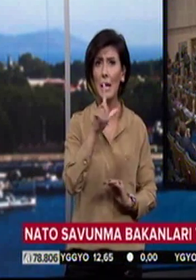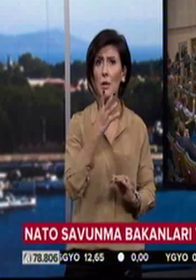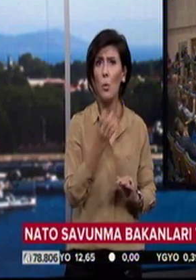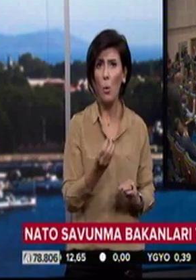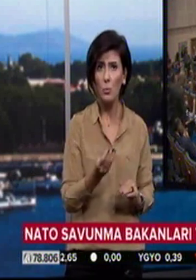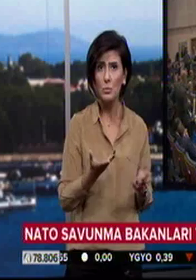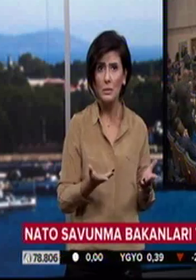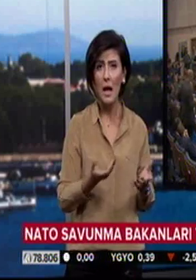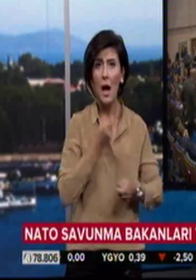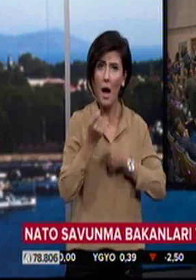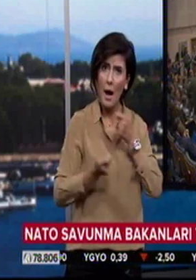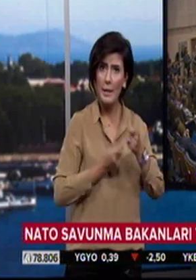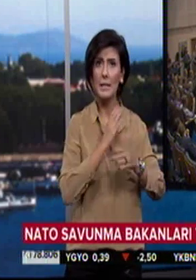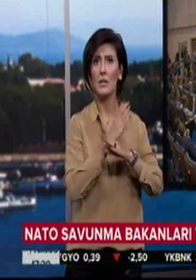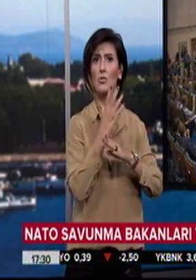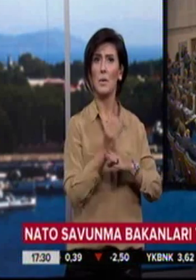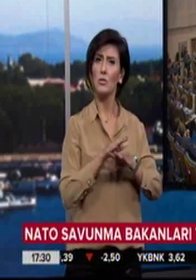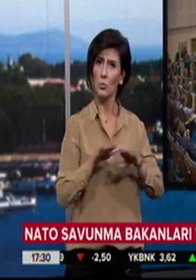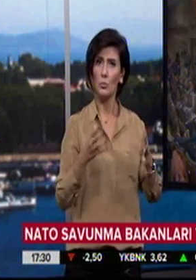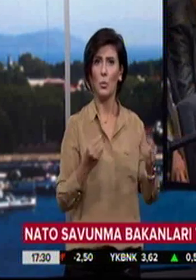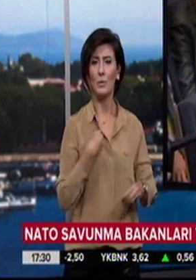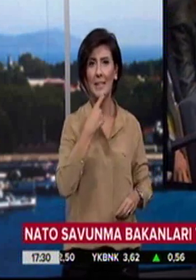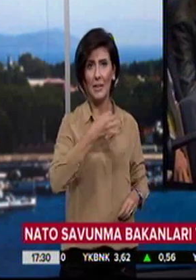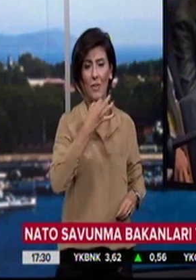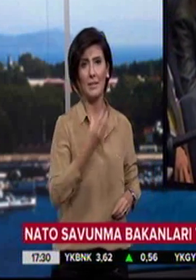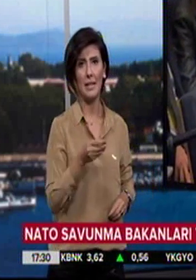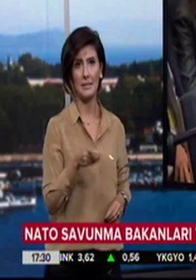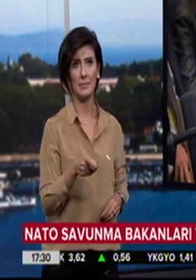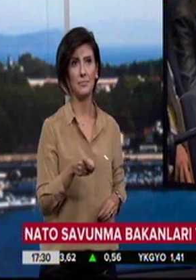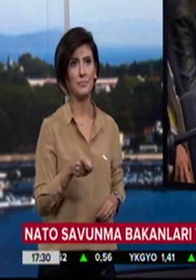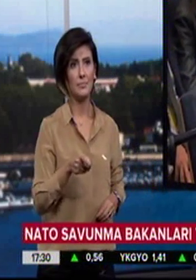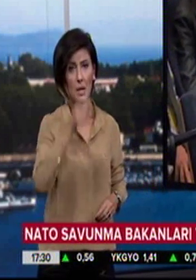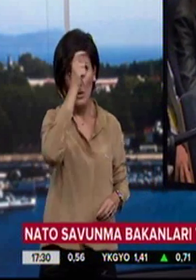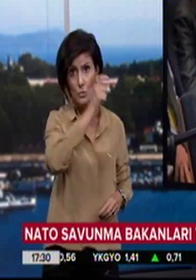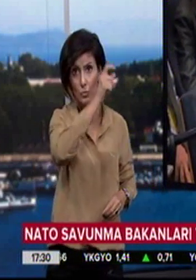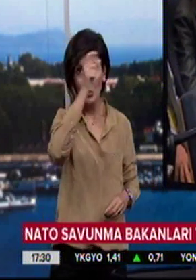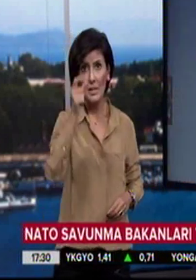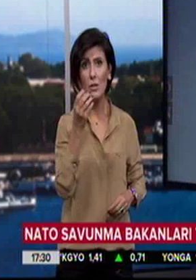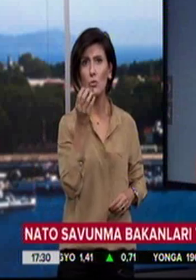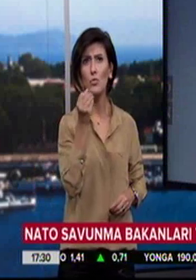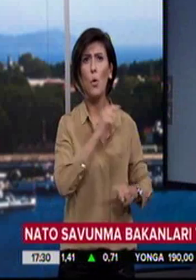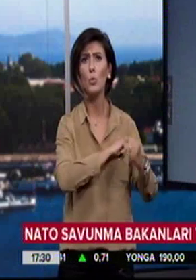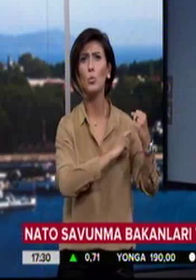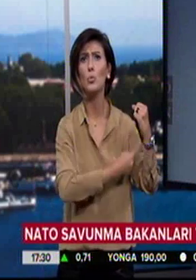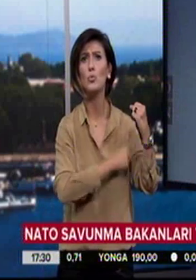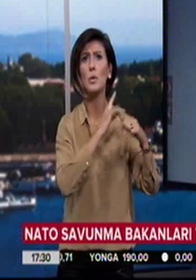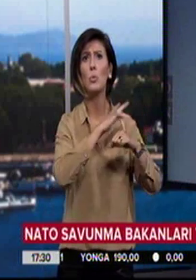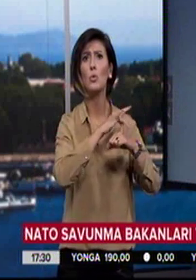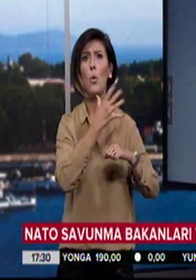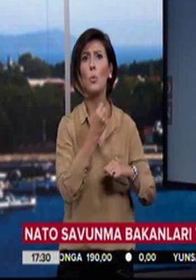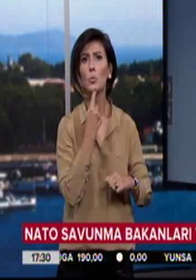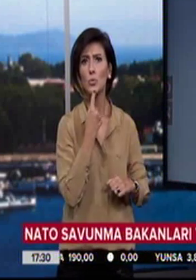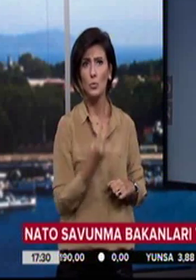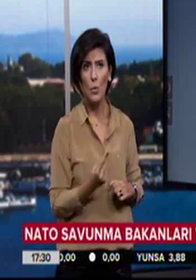gerekli olması halinde harekete geçebilecek durumda olduklarını ifade etti. Türkiye'nin çok güçlü bir ülke olduğunu